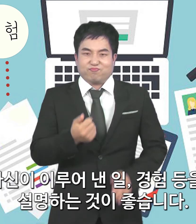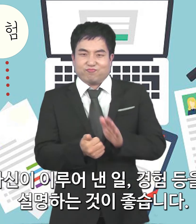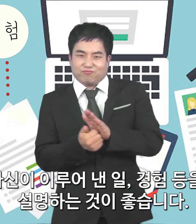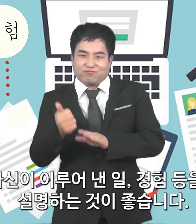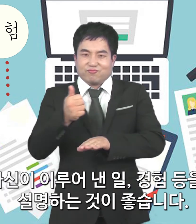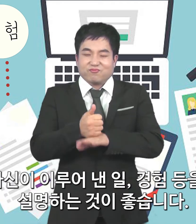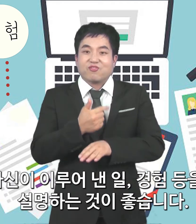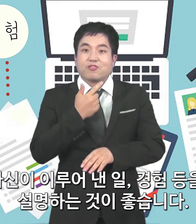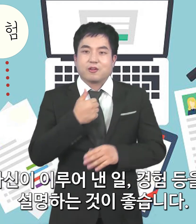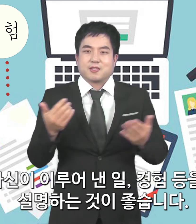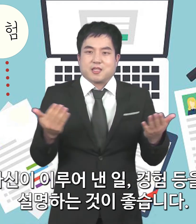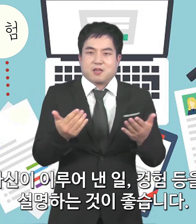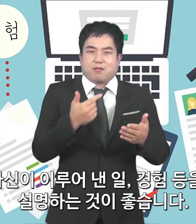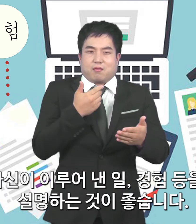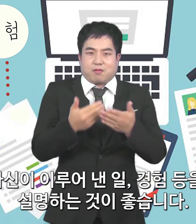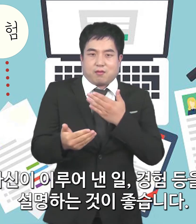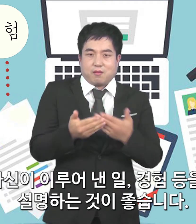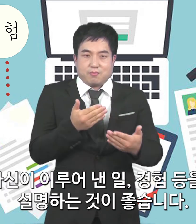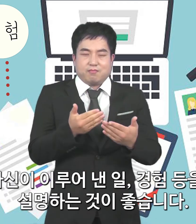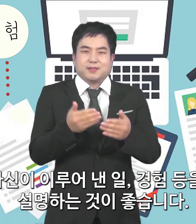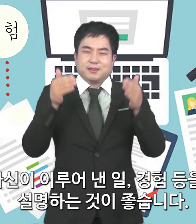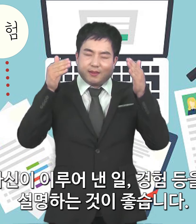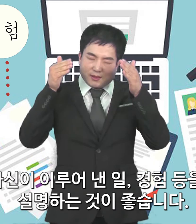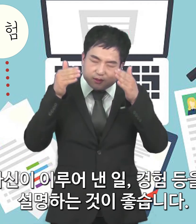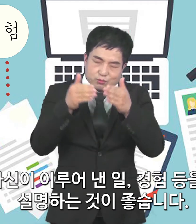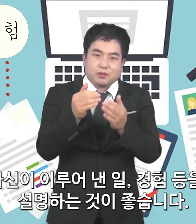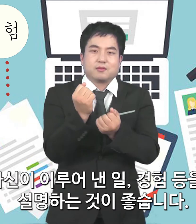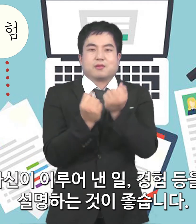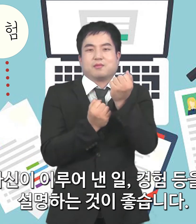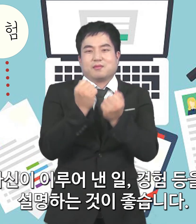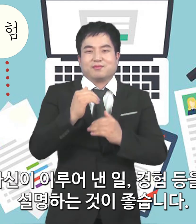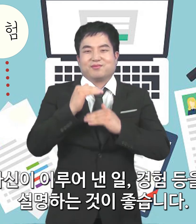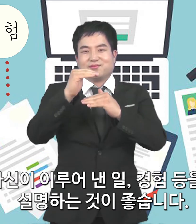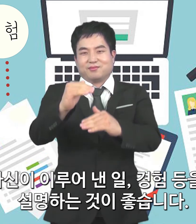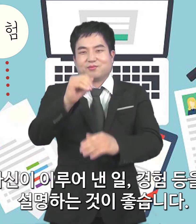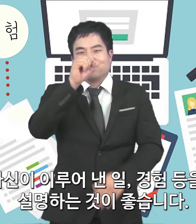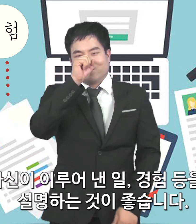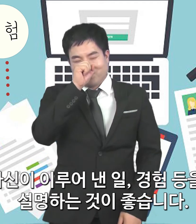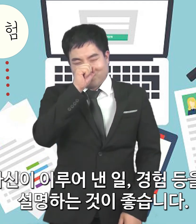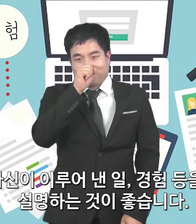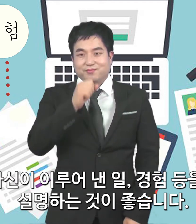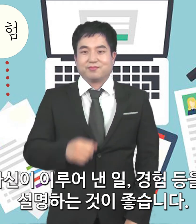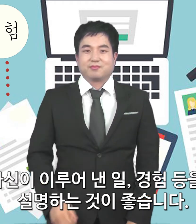그리고 자신이 이루어낸 일, 경험 등을 중심으로 설명하는 것이 좋습니다.